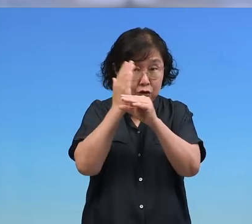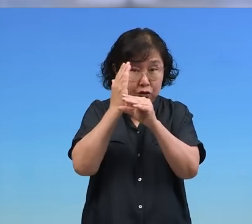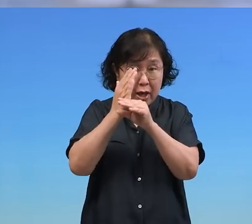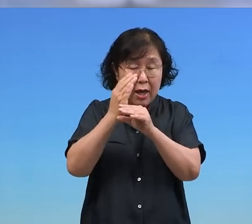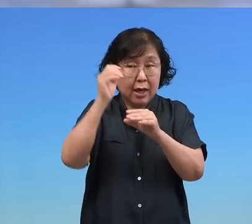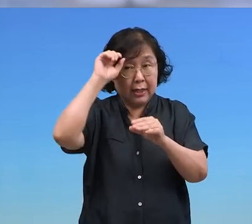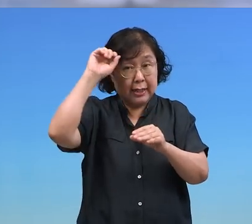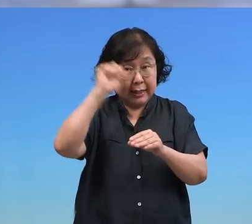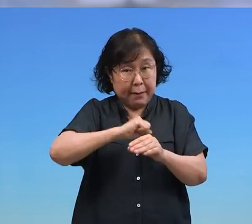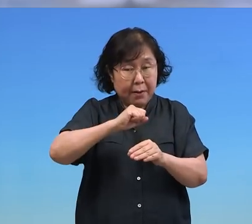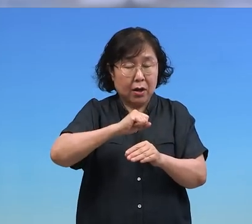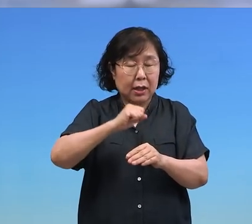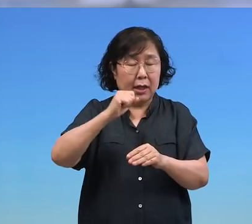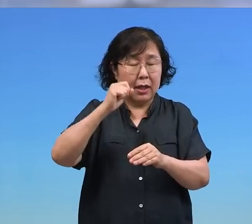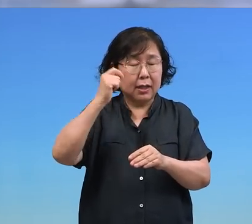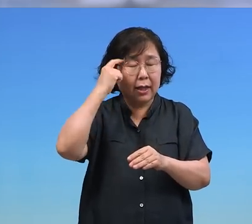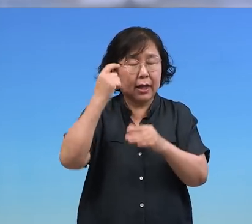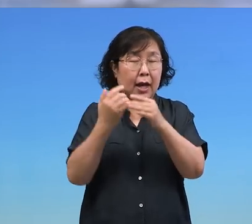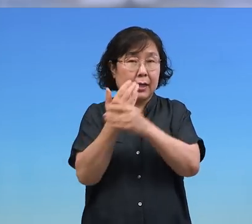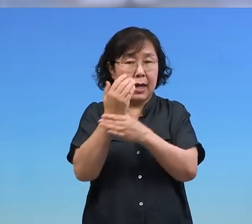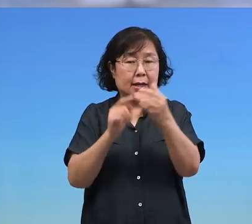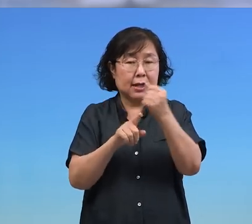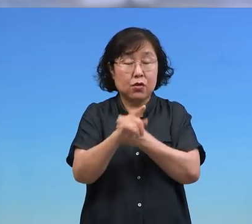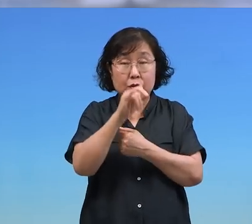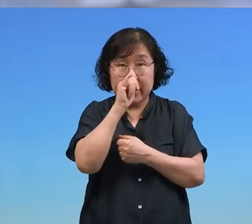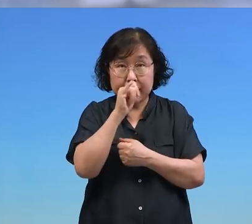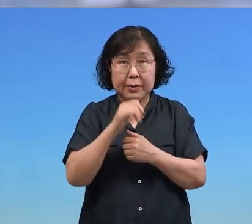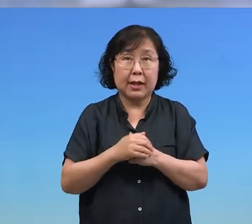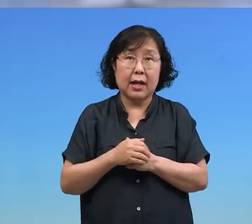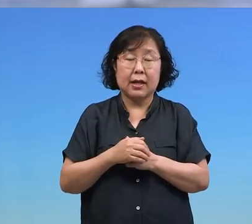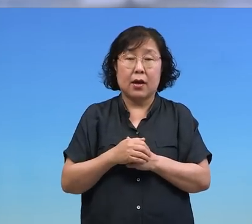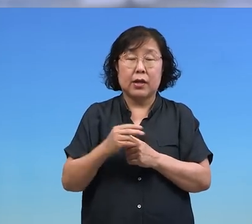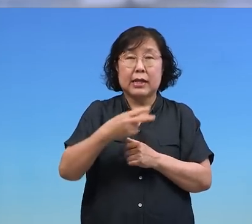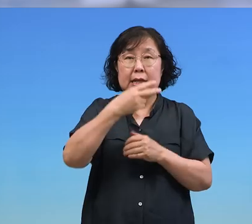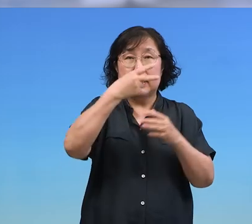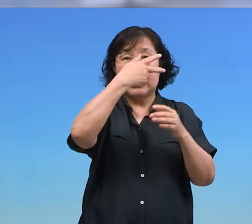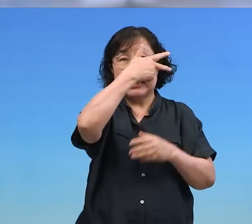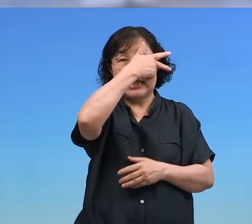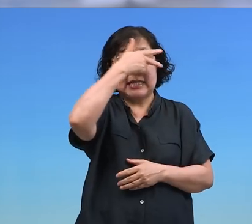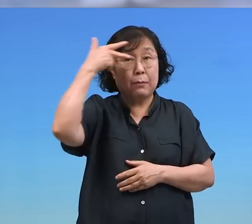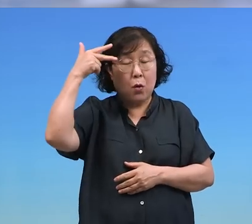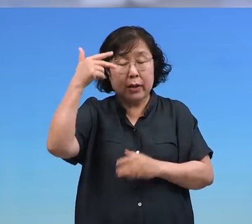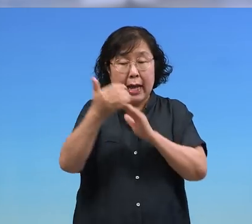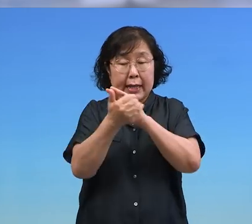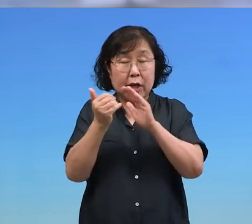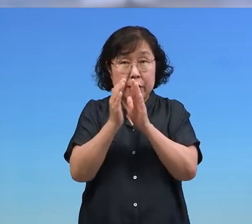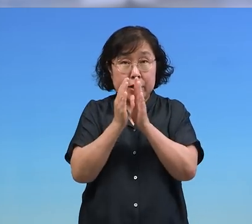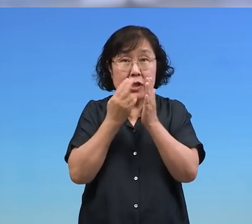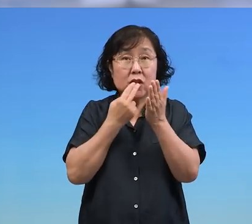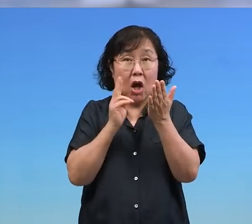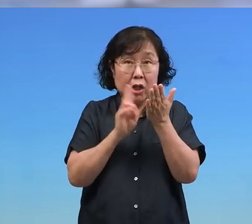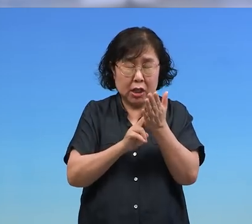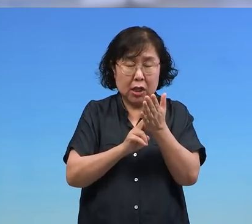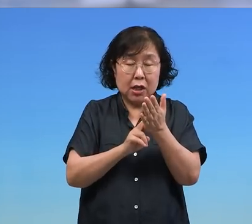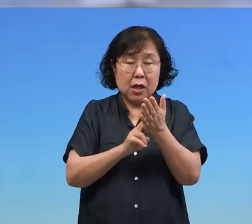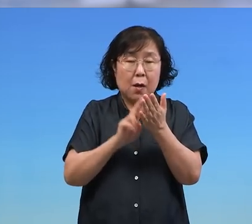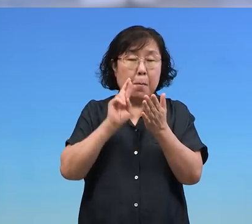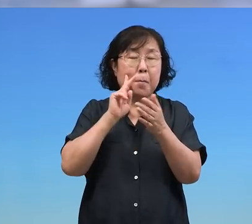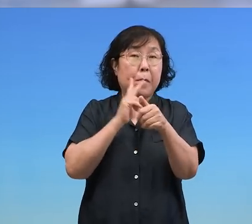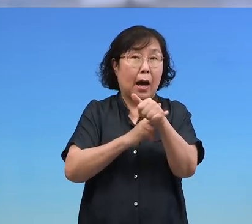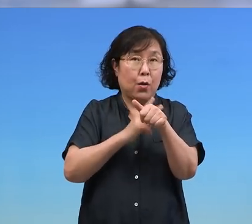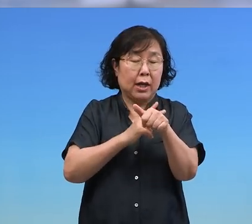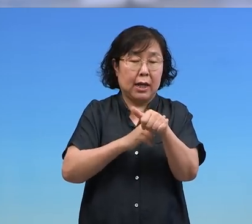여러분 다 아시지만 오늘 본문을 배경으로 하는 이 디모데 전서는 사도 바울이